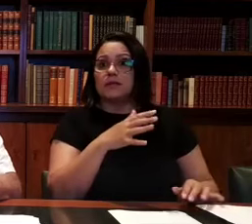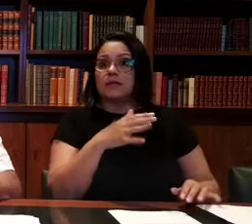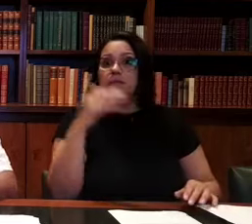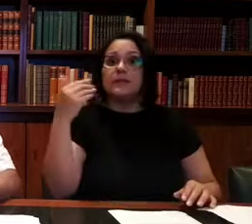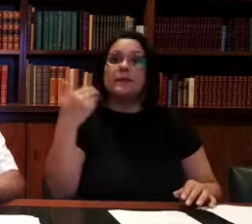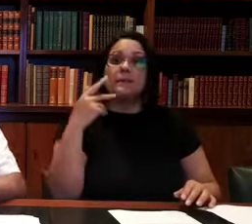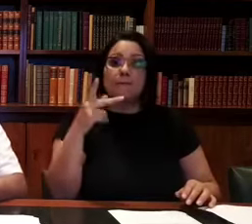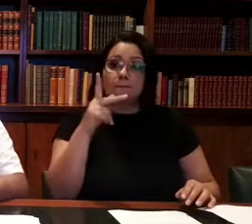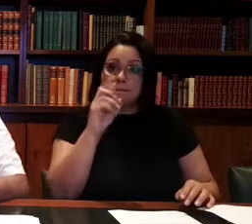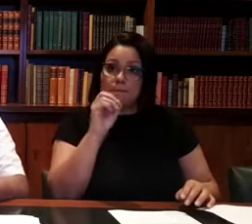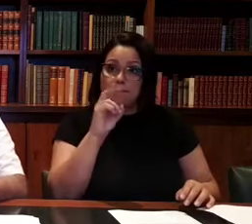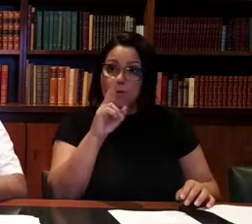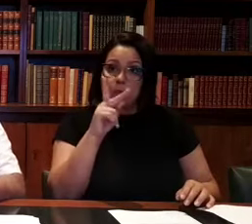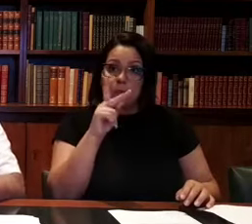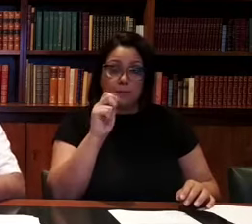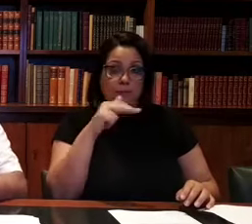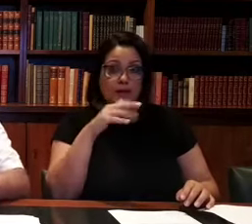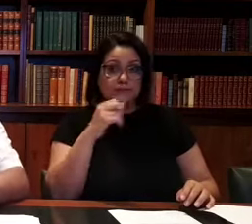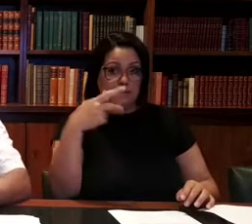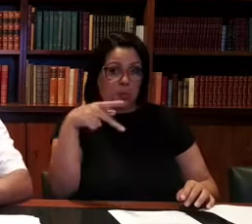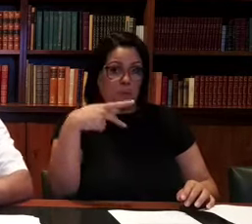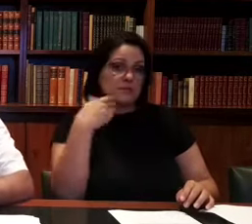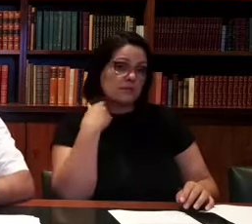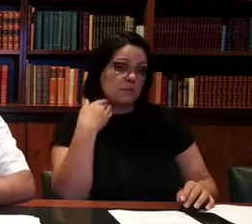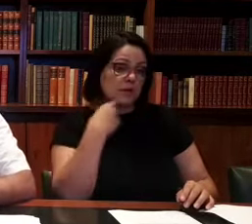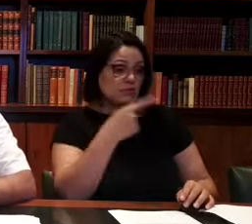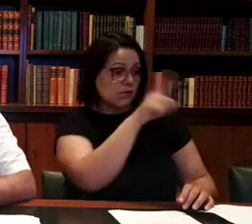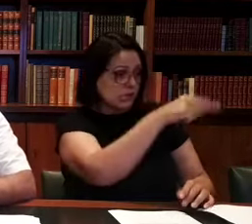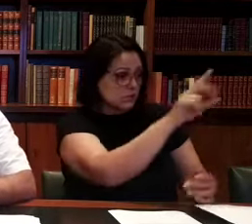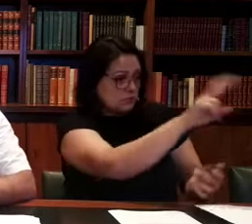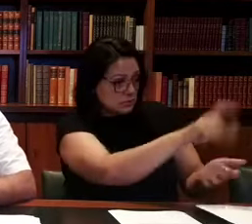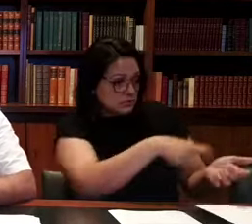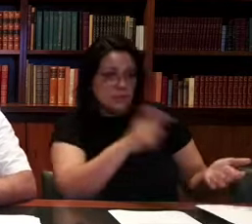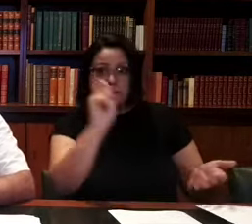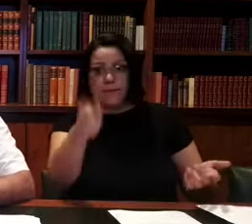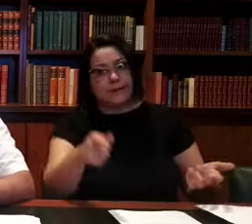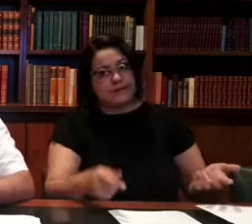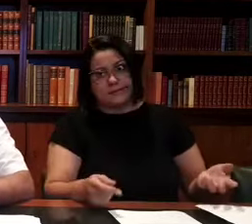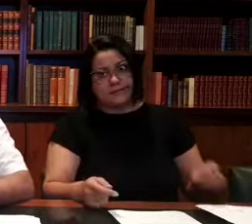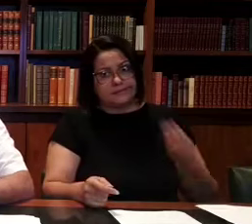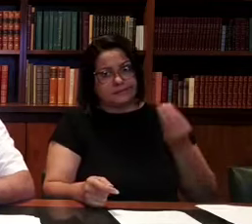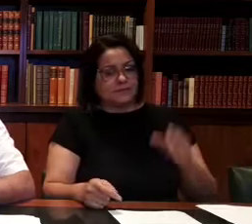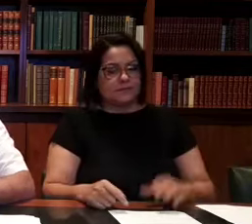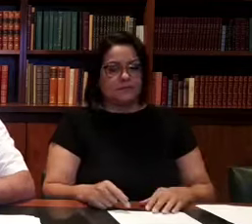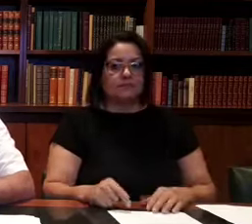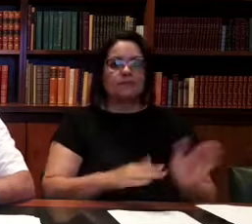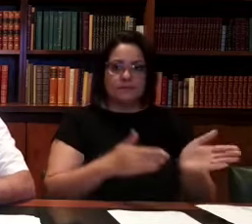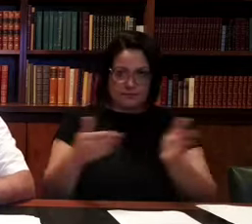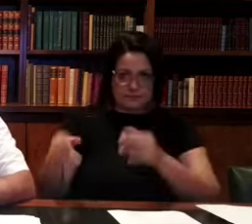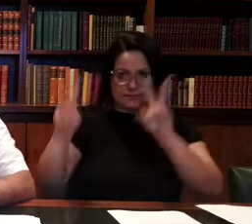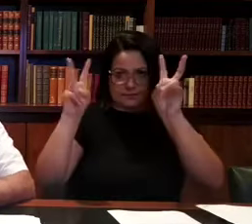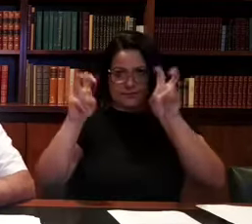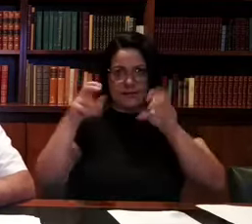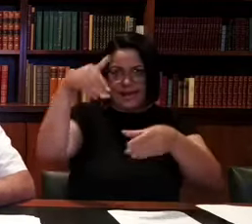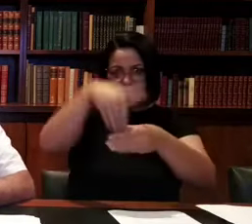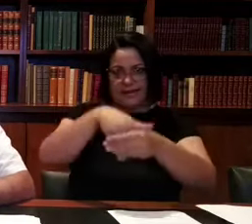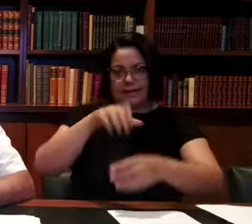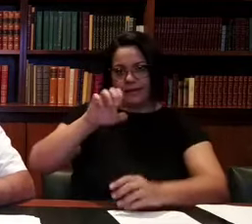poupança aí na também vou trocar o batente em eleições é porque que eu falei que não